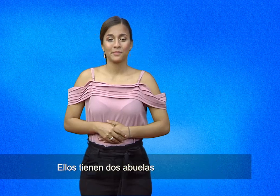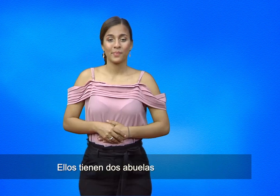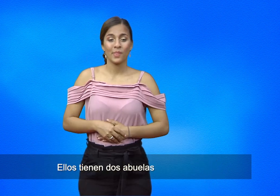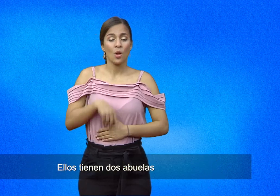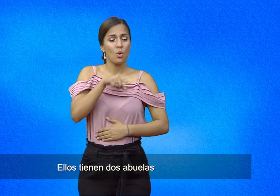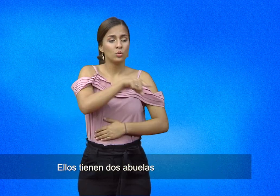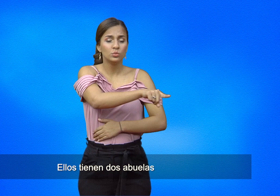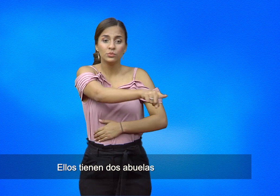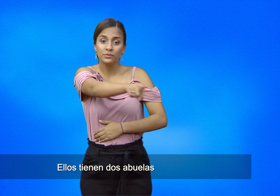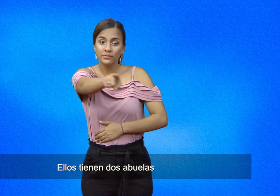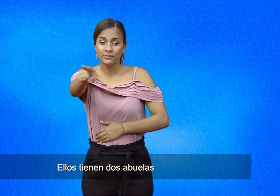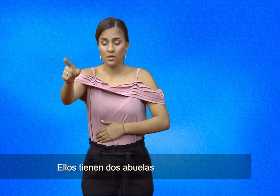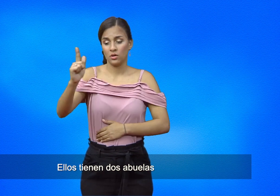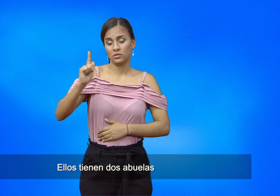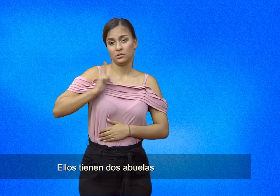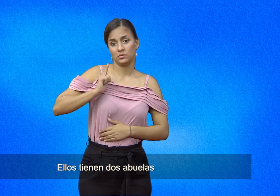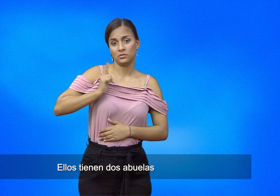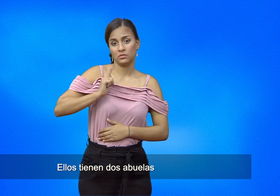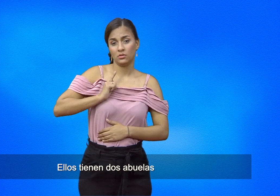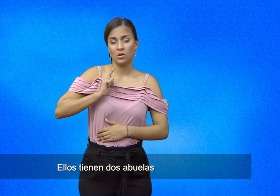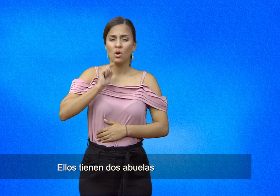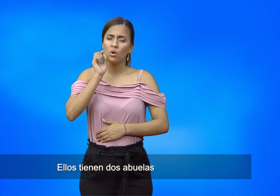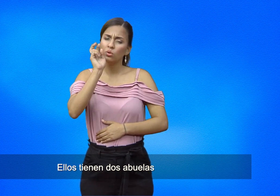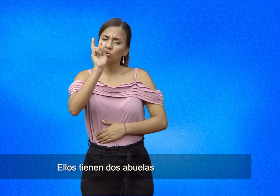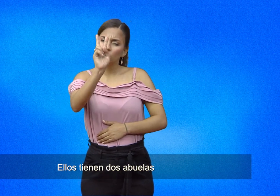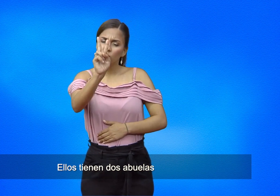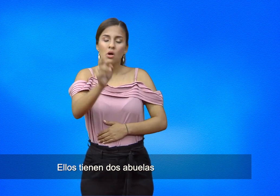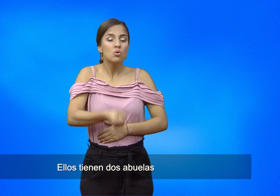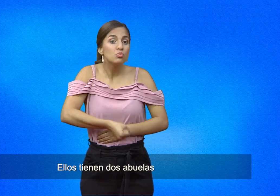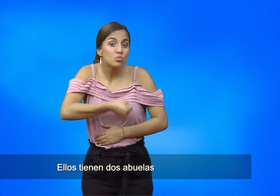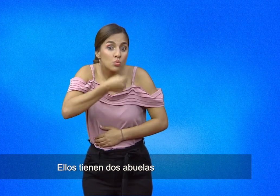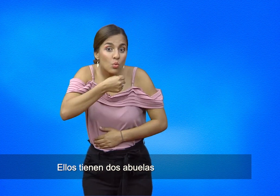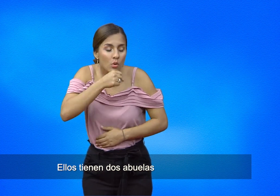ellos tienen dos abuelas